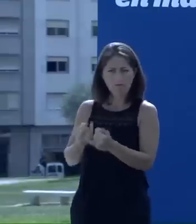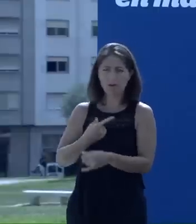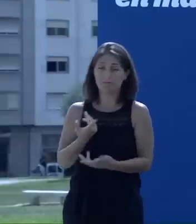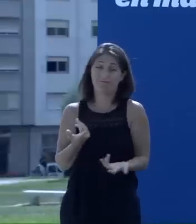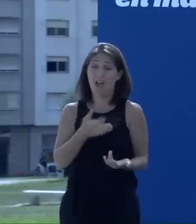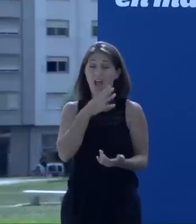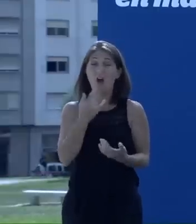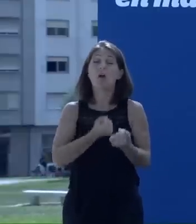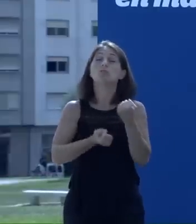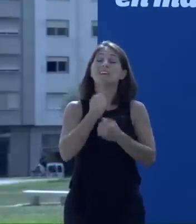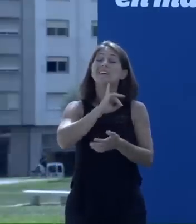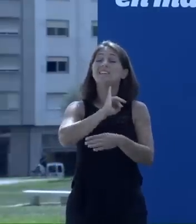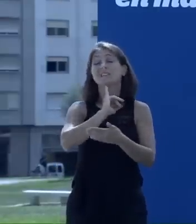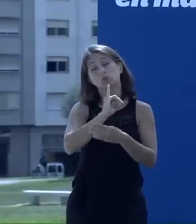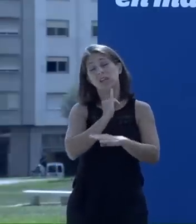Instituto Económico Ourensán,